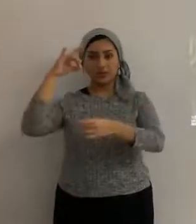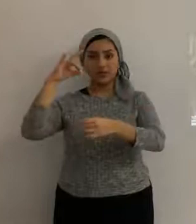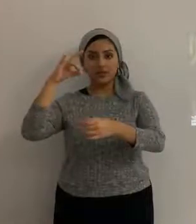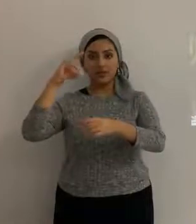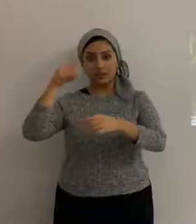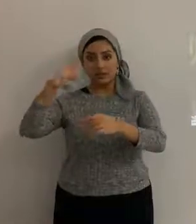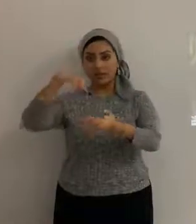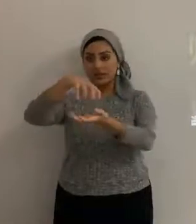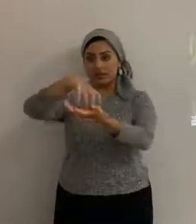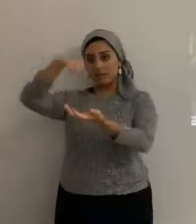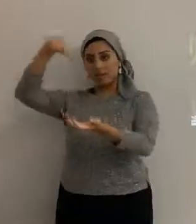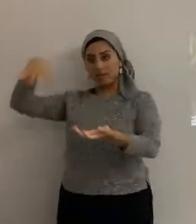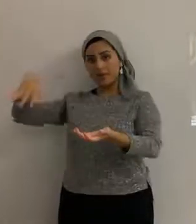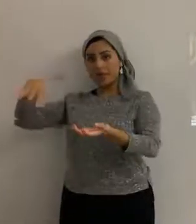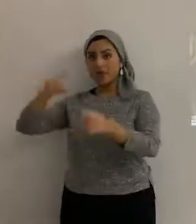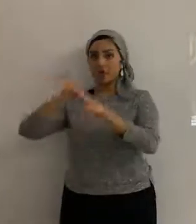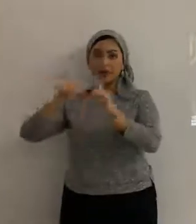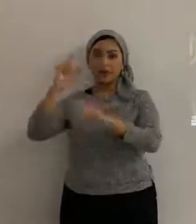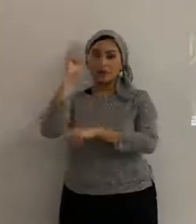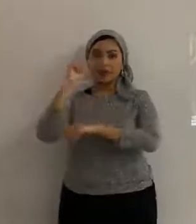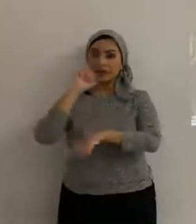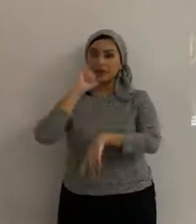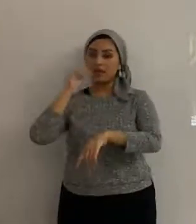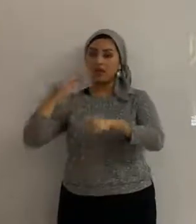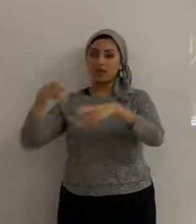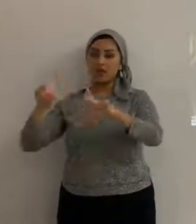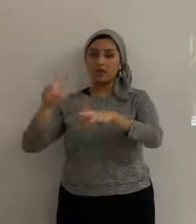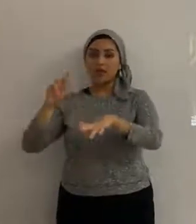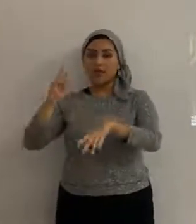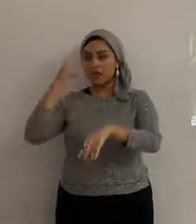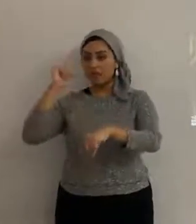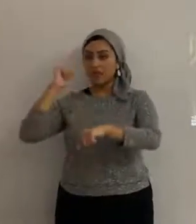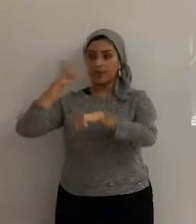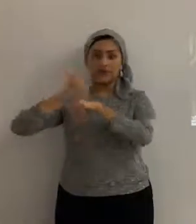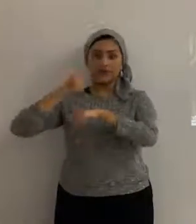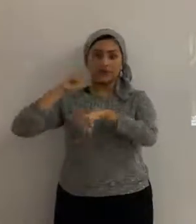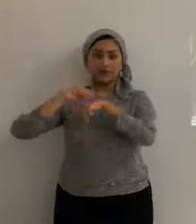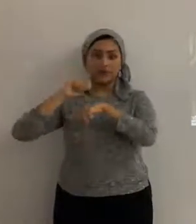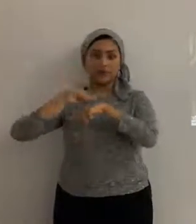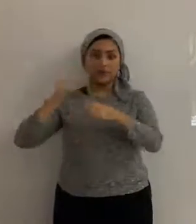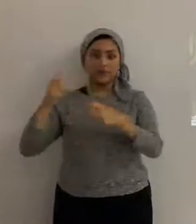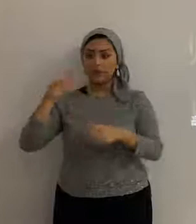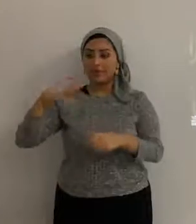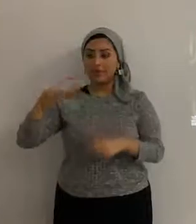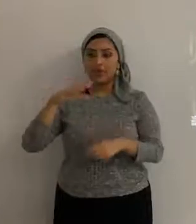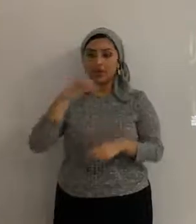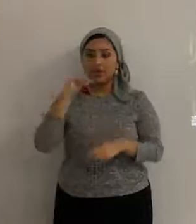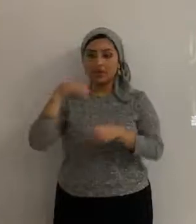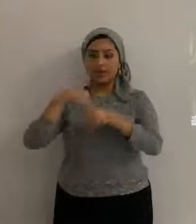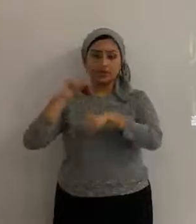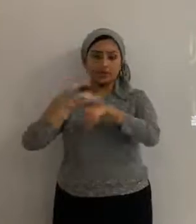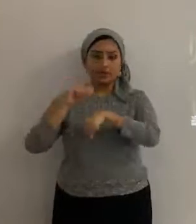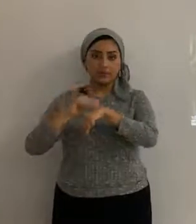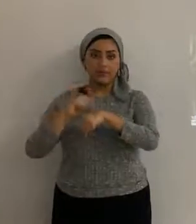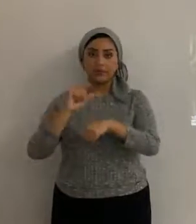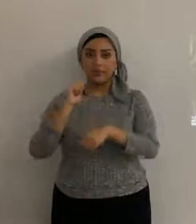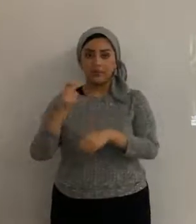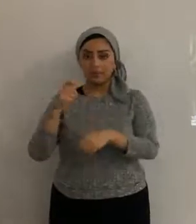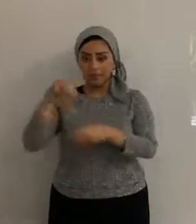cúpula, que no van a permitir los musulmanes, para que se construya el templo. En primer lugar, no es parte ahí del templo, el templo no debe de ir ahí. Por favor, vean ese